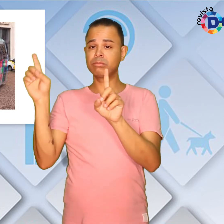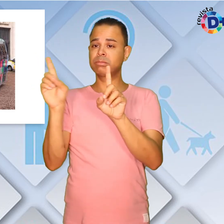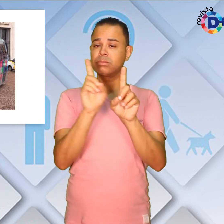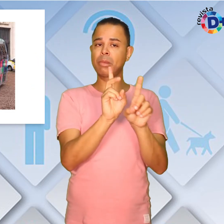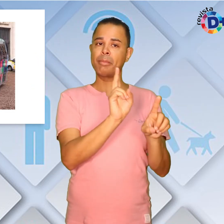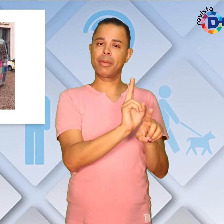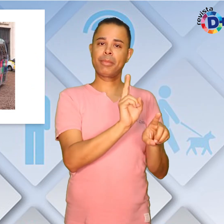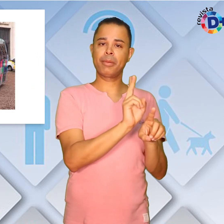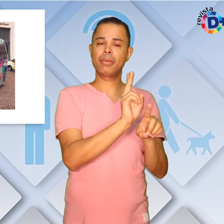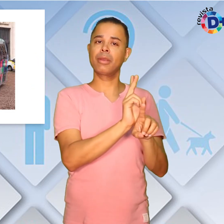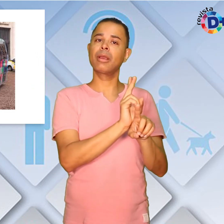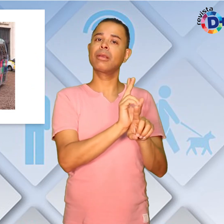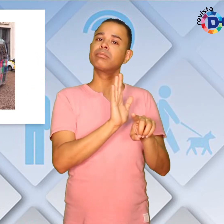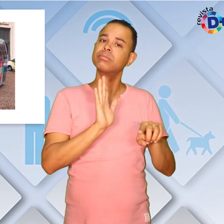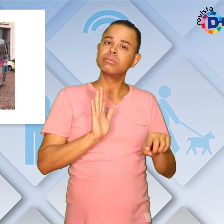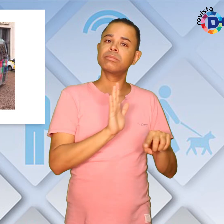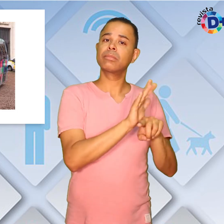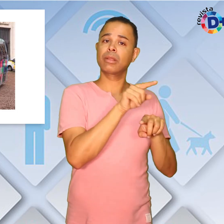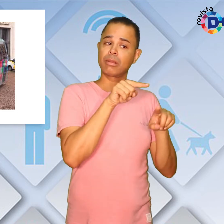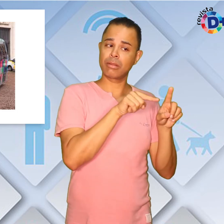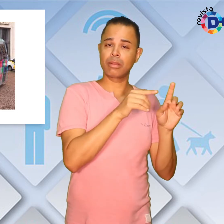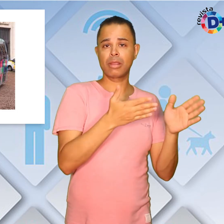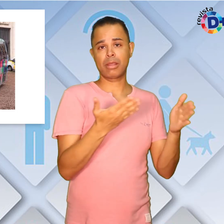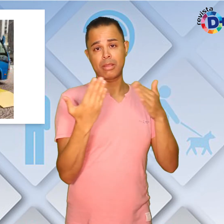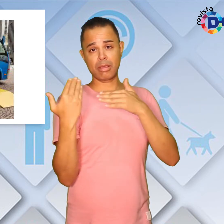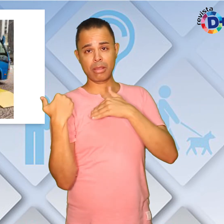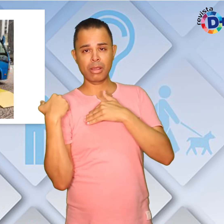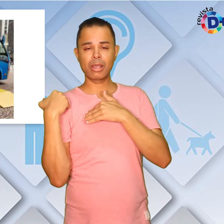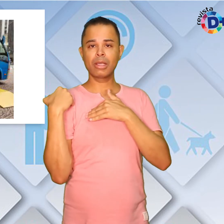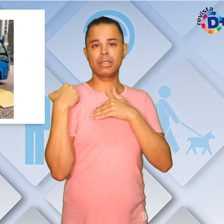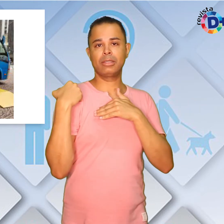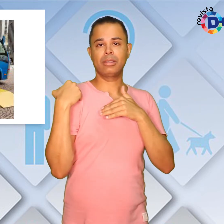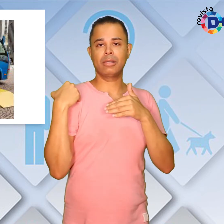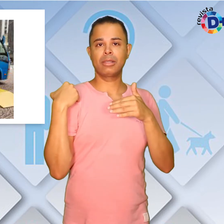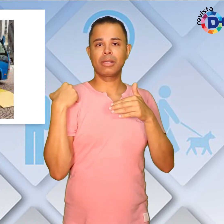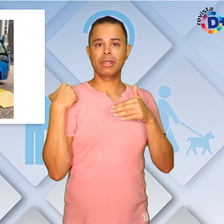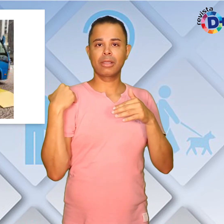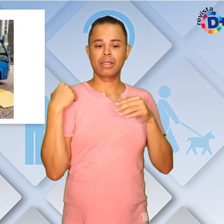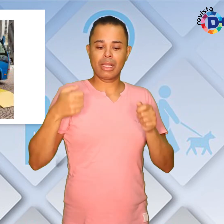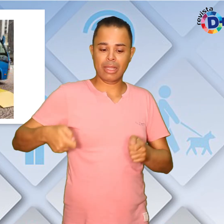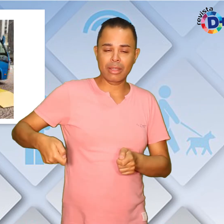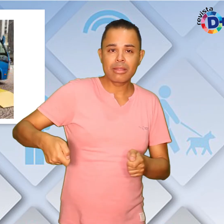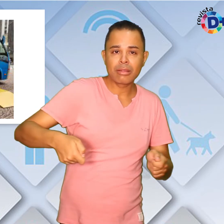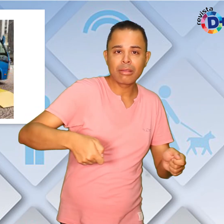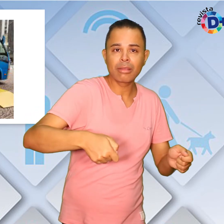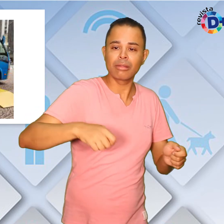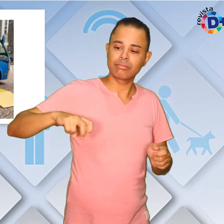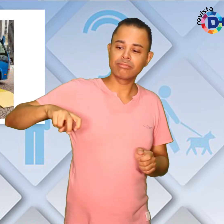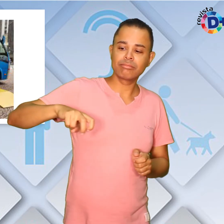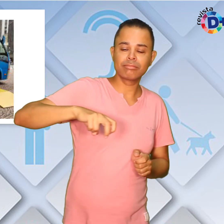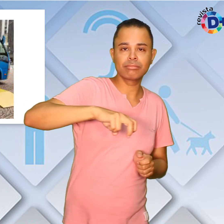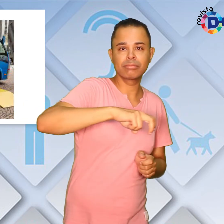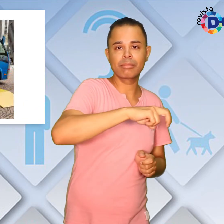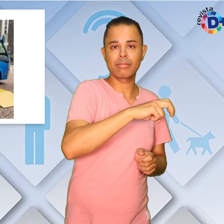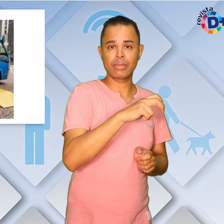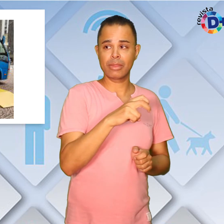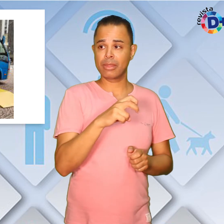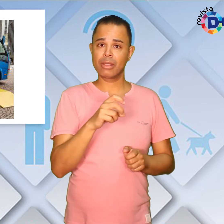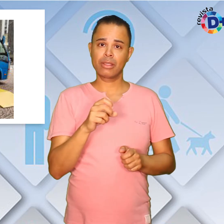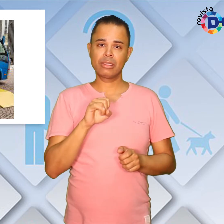funcionário ficará responsável por ajudar na locomoção dos cadeirantes e receber o valor da tarifa de